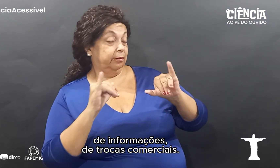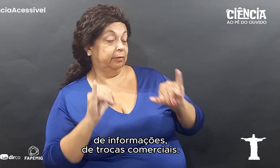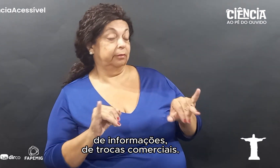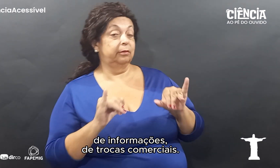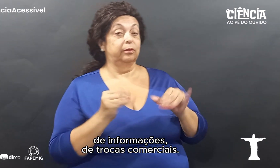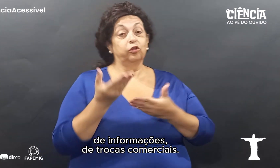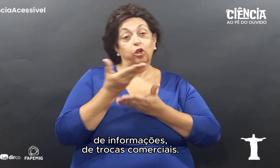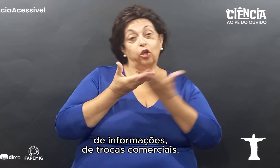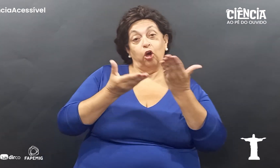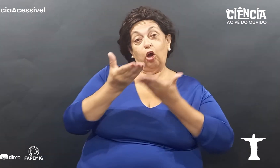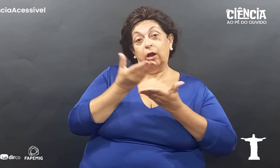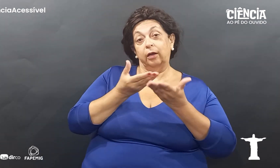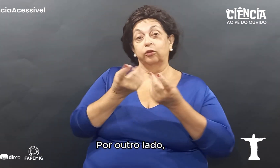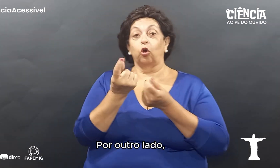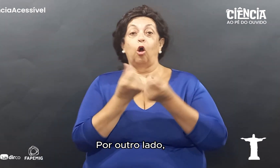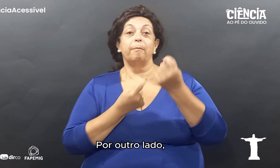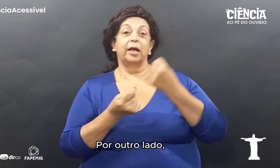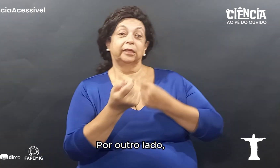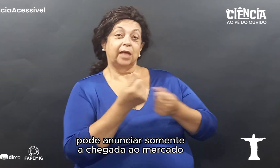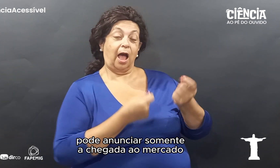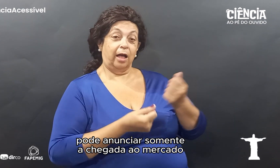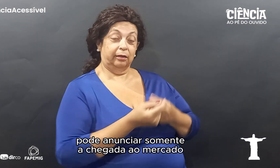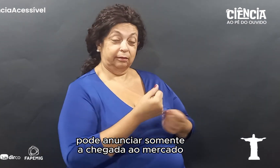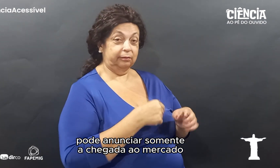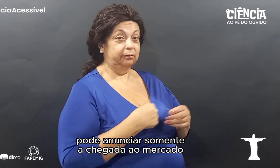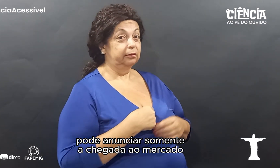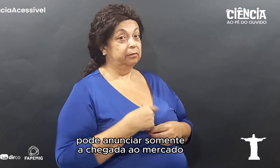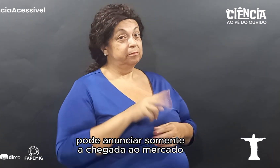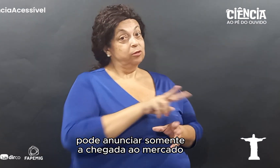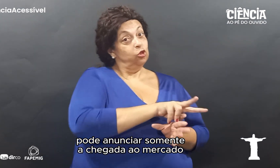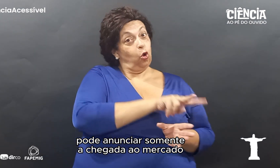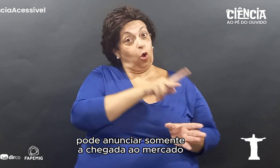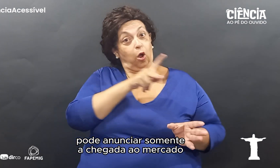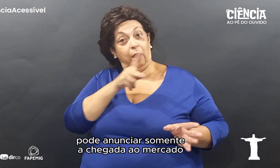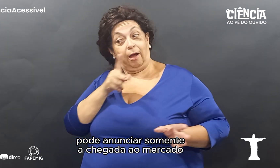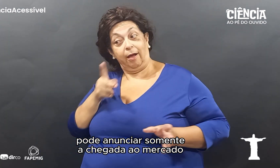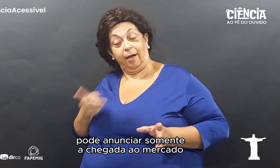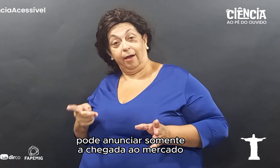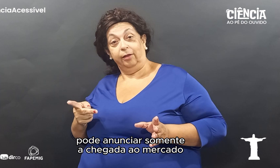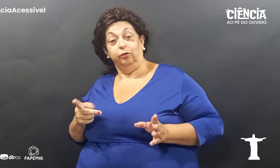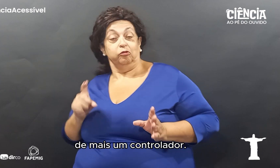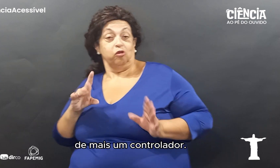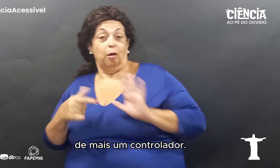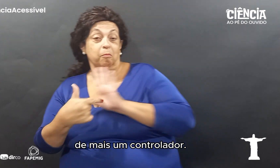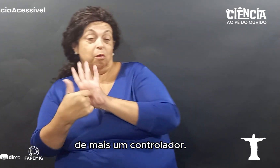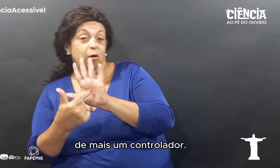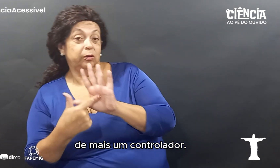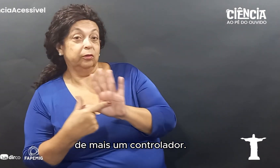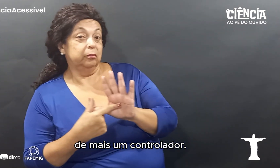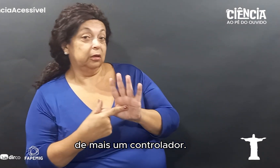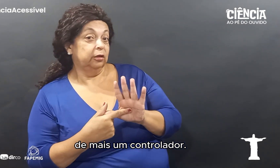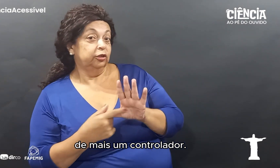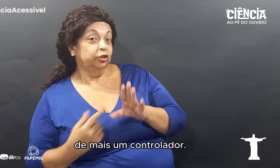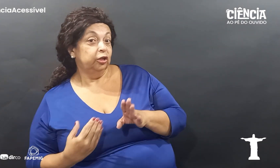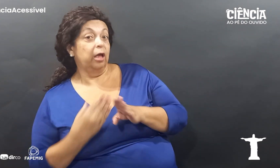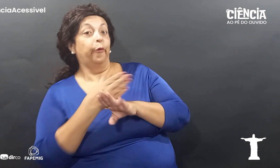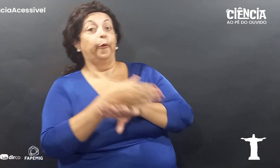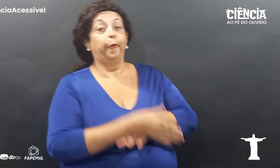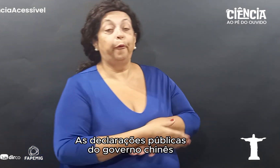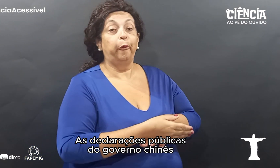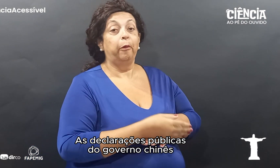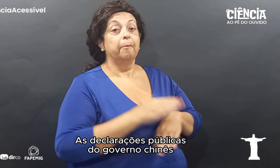de trocas comerciais. Por outro lado, pode anunciar somente a chegada no mercado de mais um controlador.